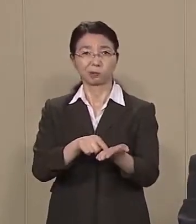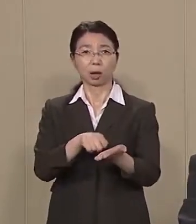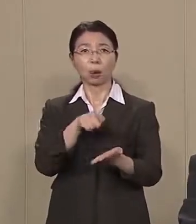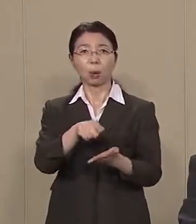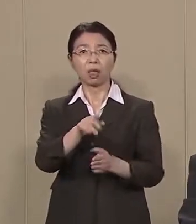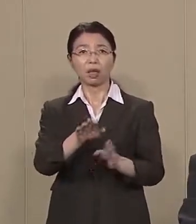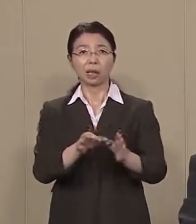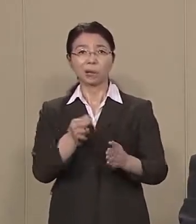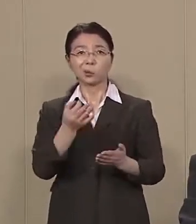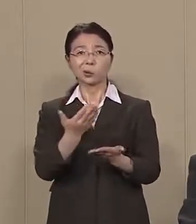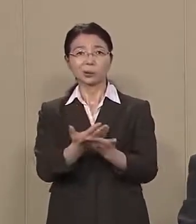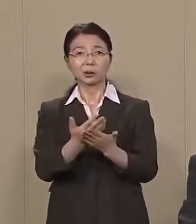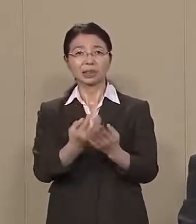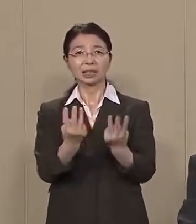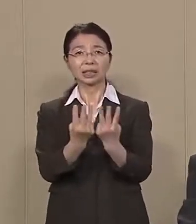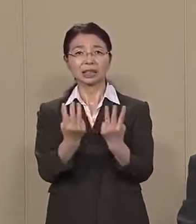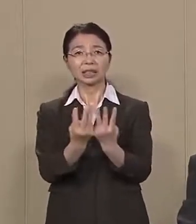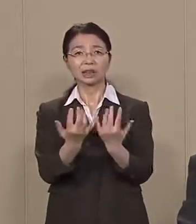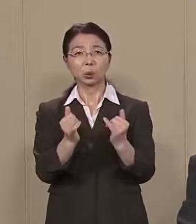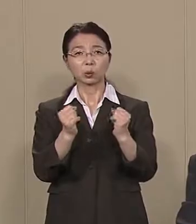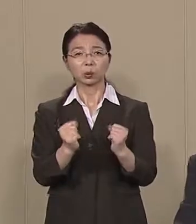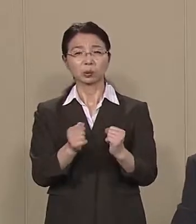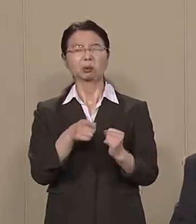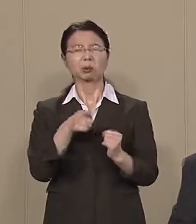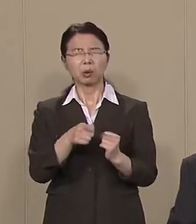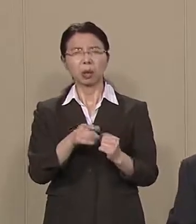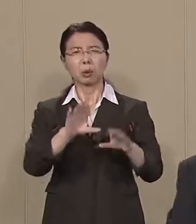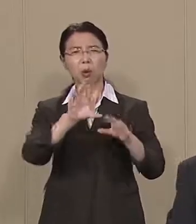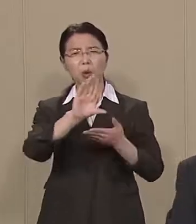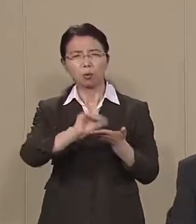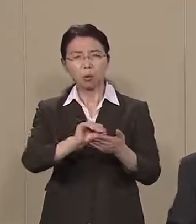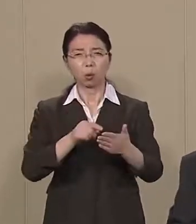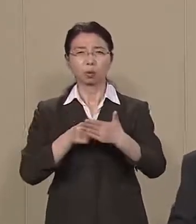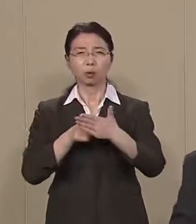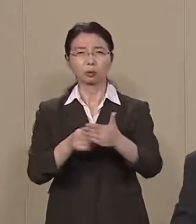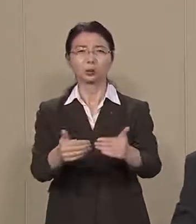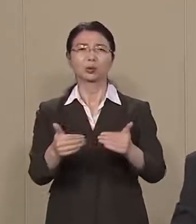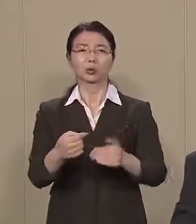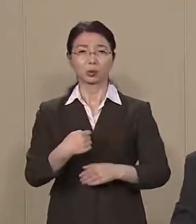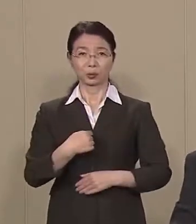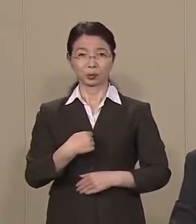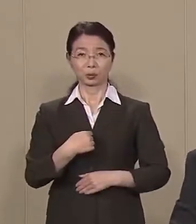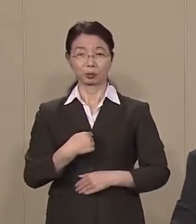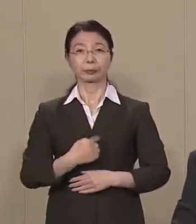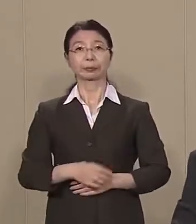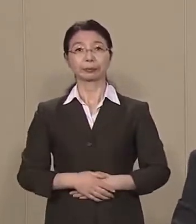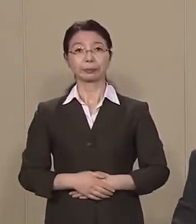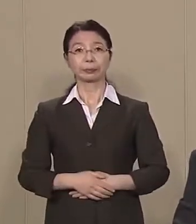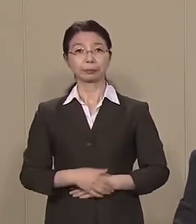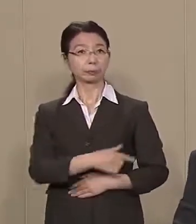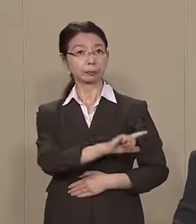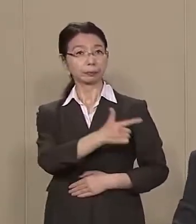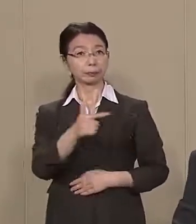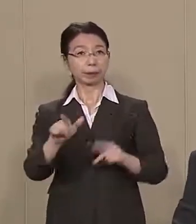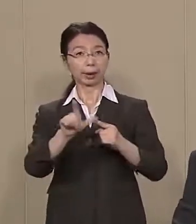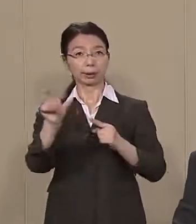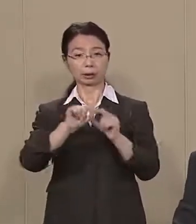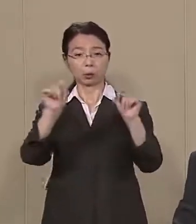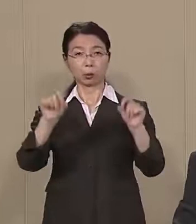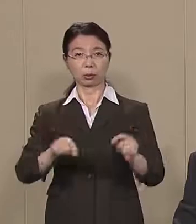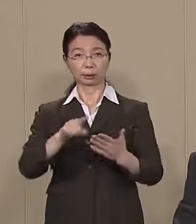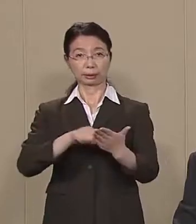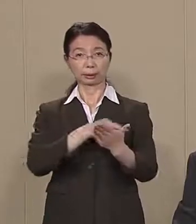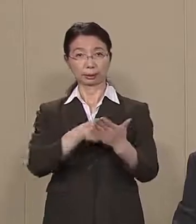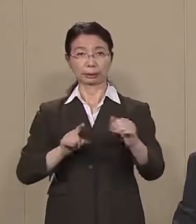集金人の撲滅に向けた取り組みを行っていきますこれらの nhk 問題を